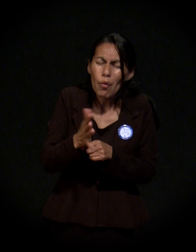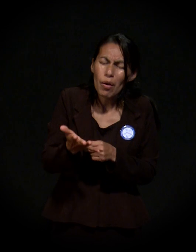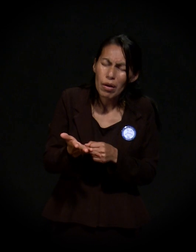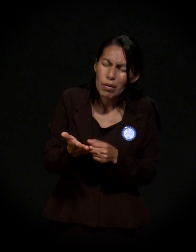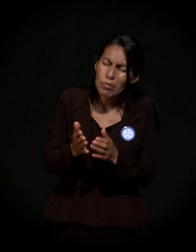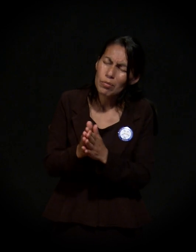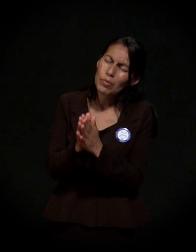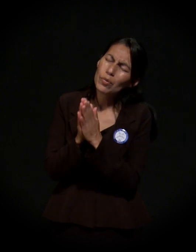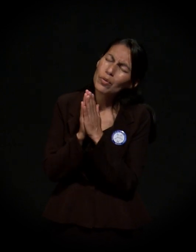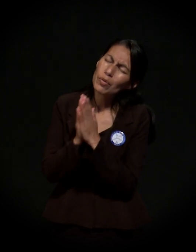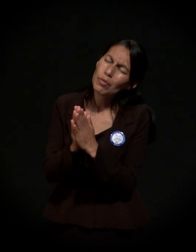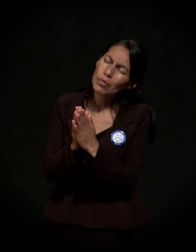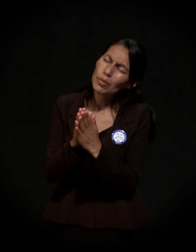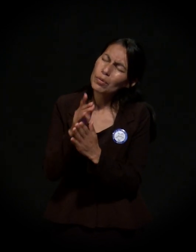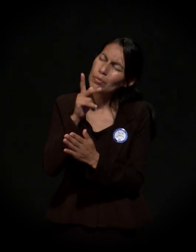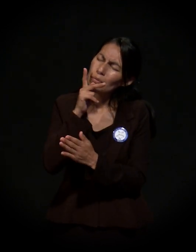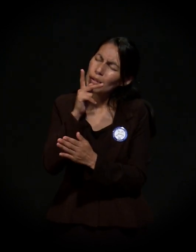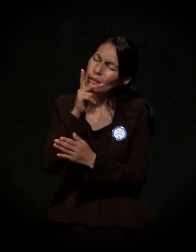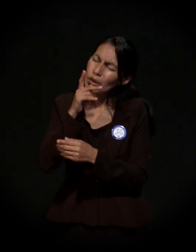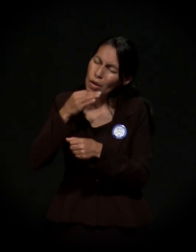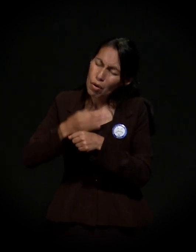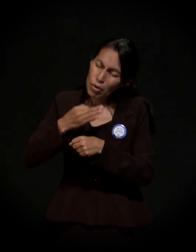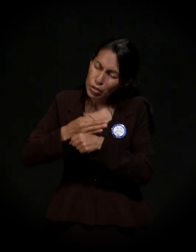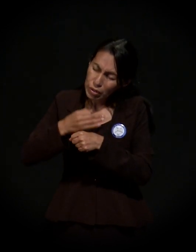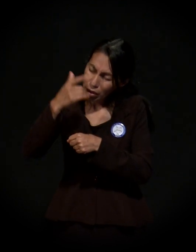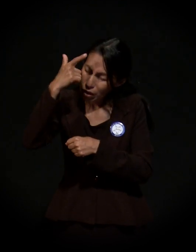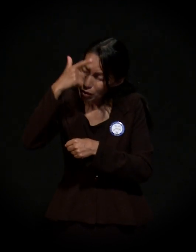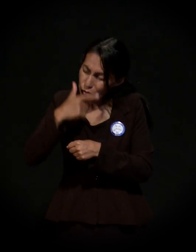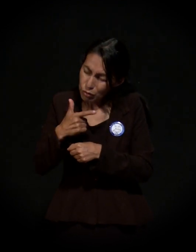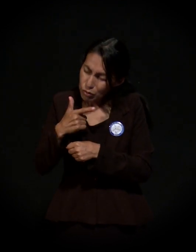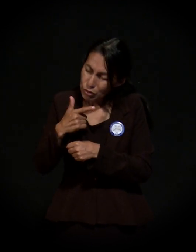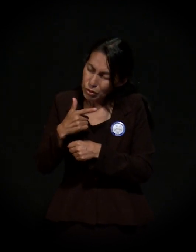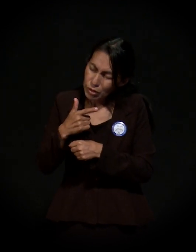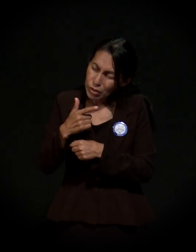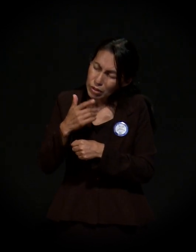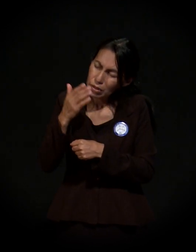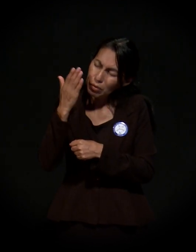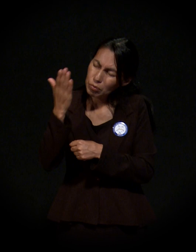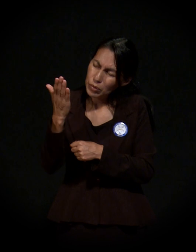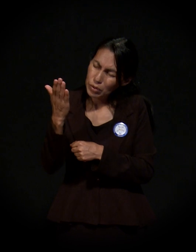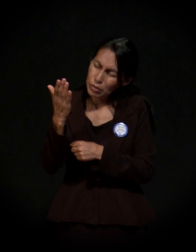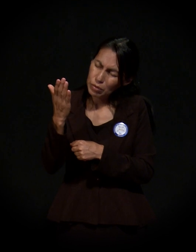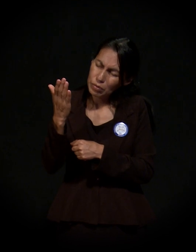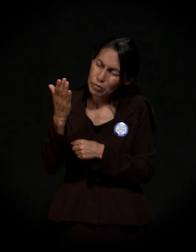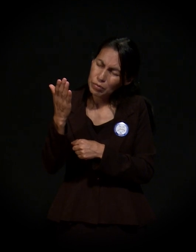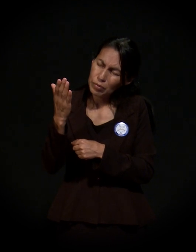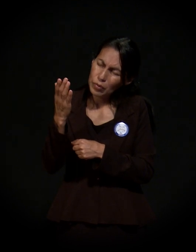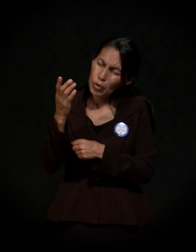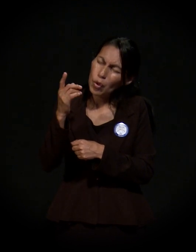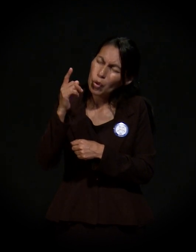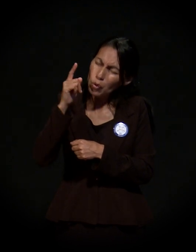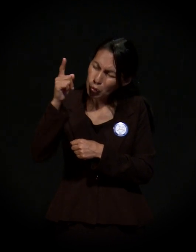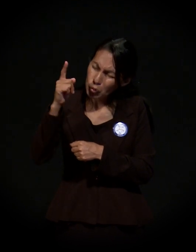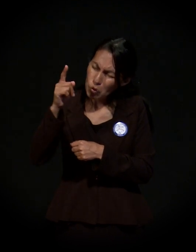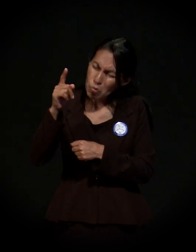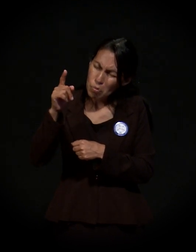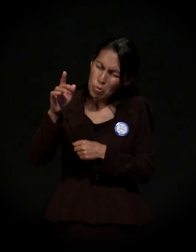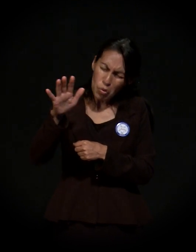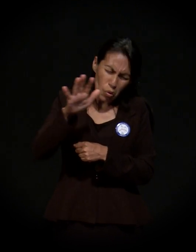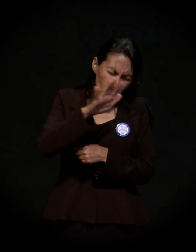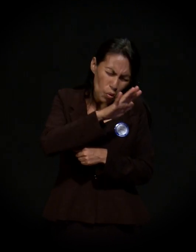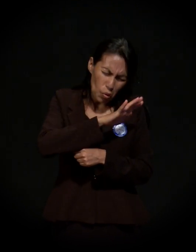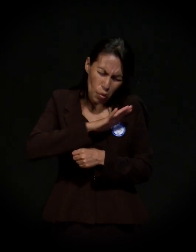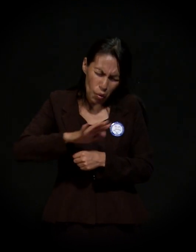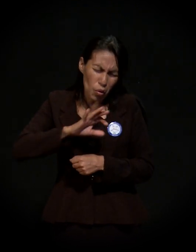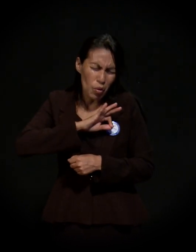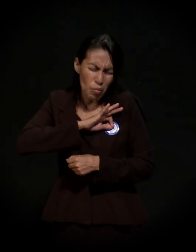que en esta noche, Padre, que eres omnipotente, pongas tus manos sobre cada enfermo